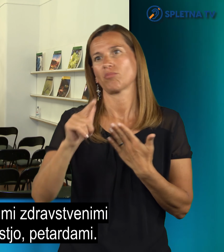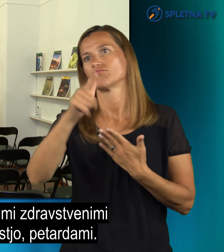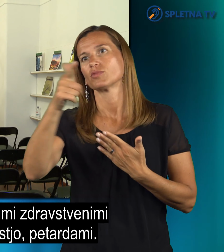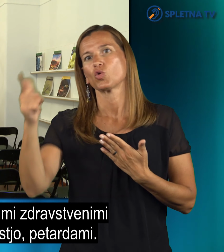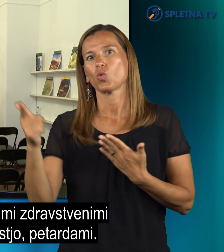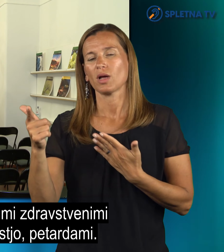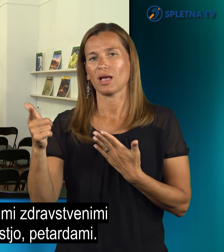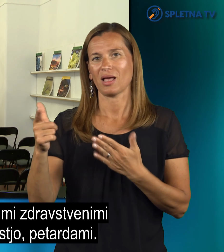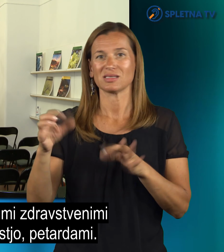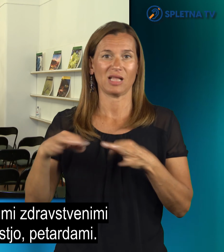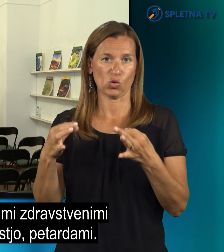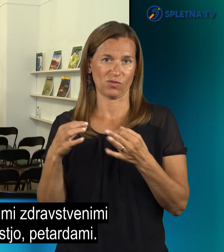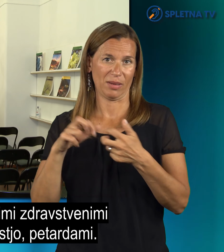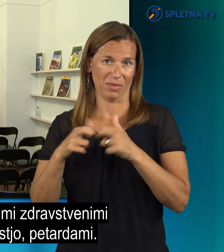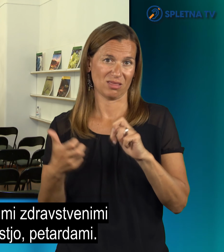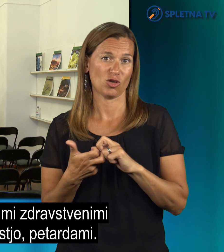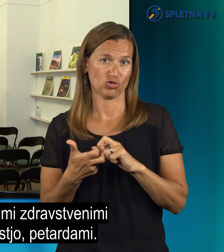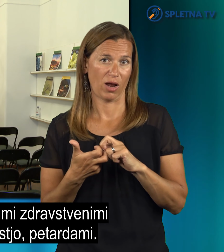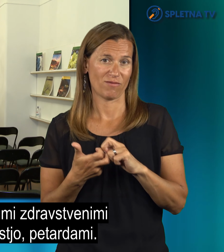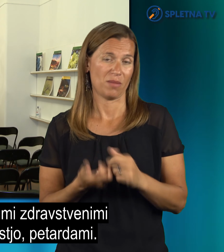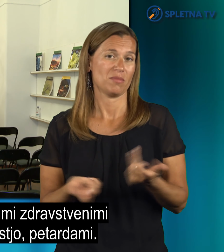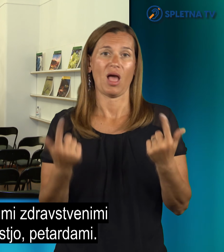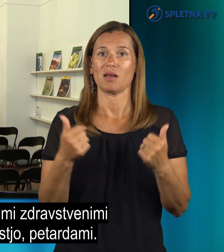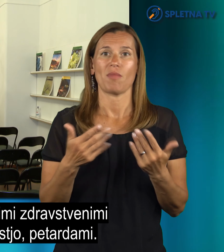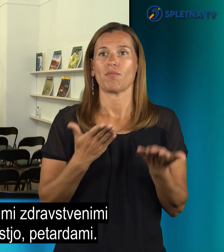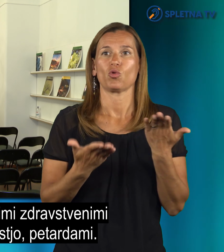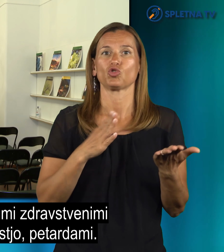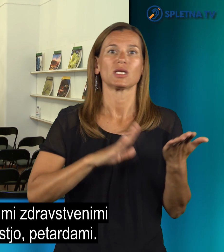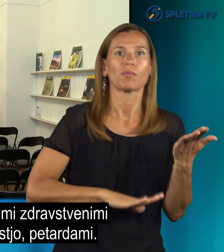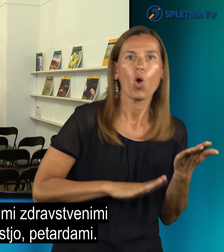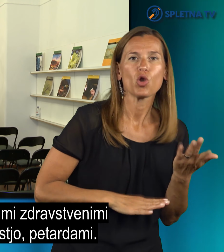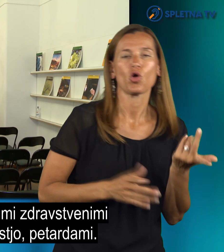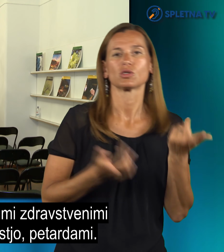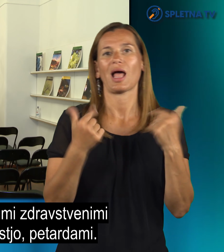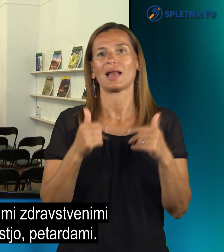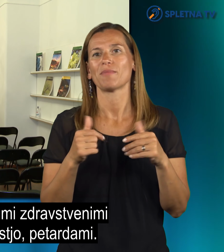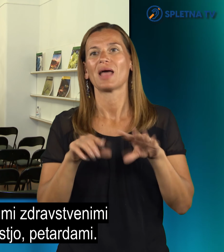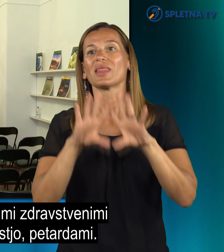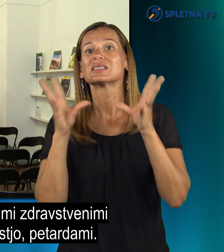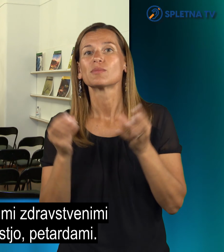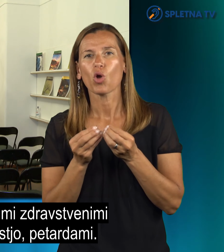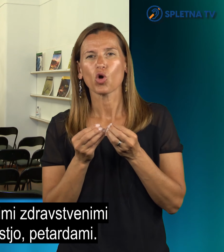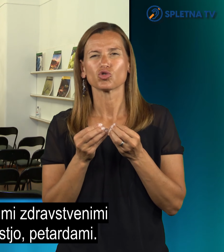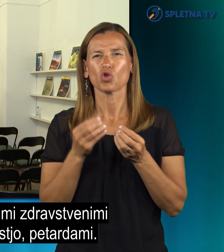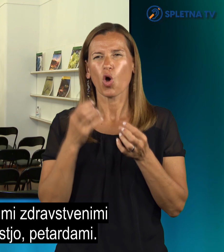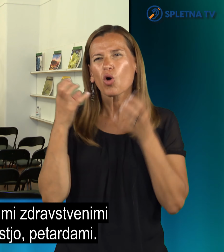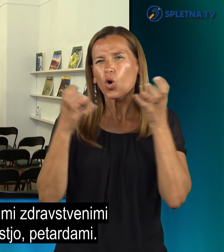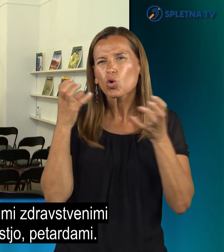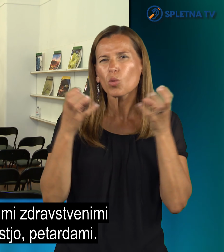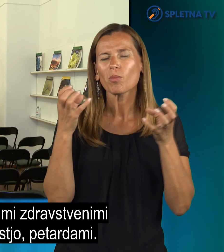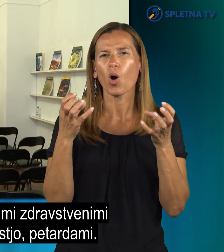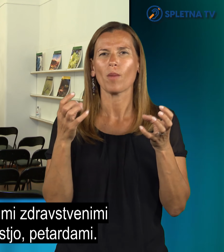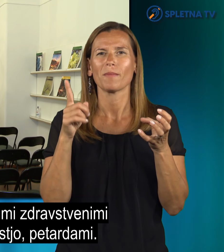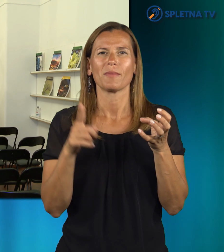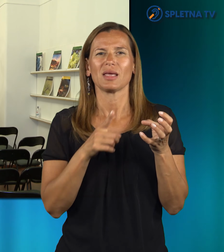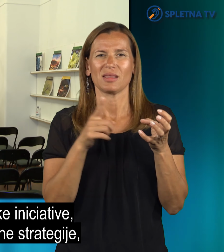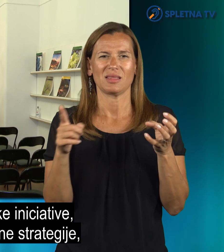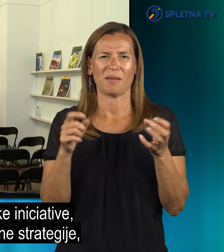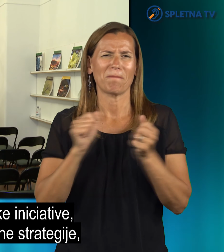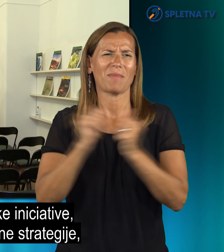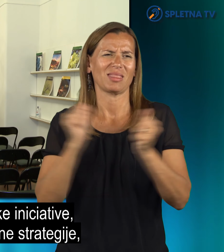primerjavi mogoče z nekimi drugimi zdravstvenimi težavami ali pa spolnostjo ali pa na splošno hrupom, mogoče petardami